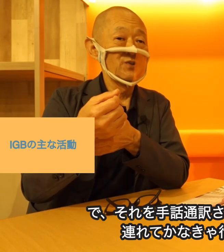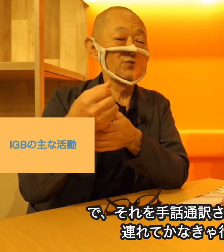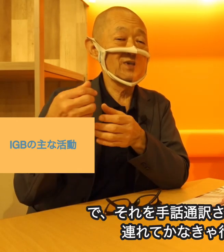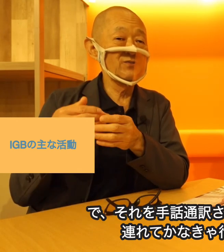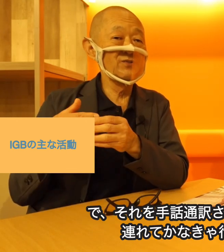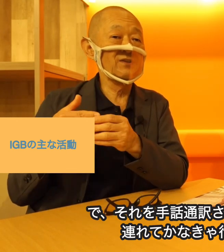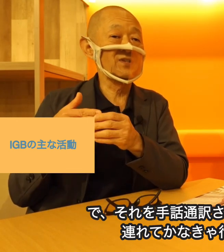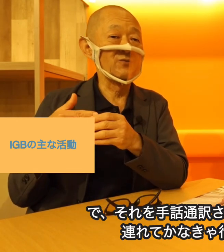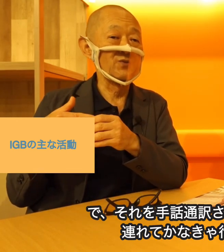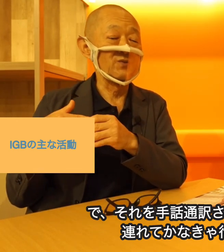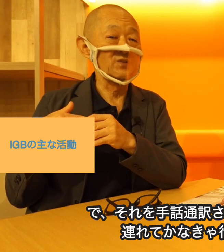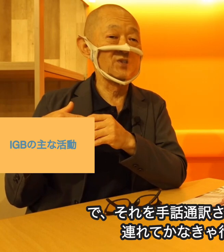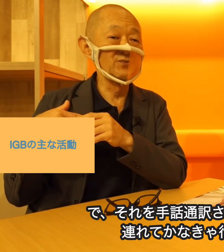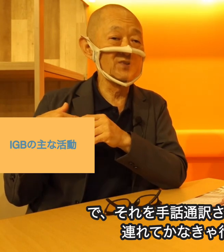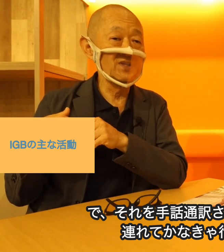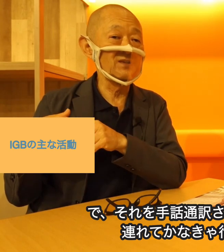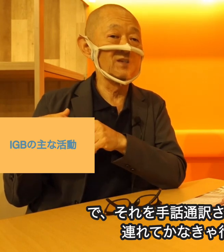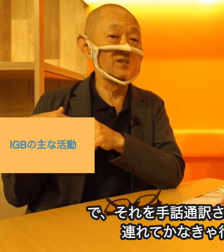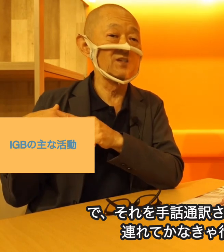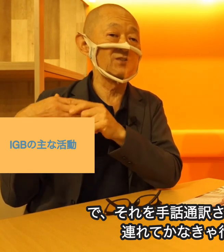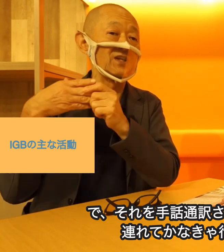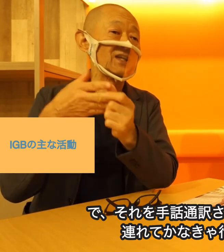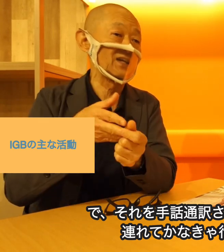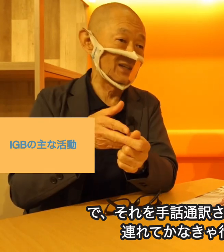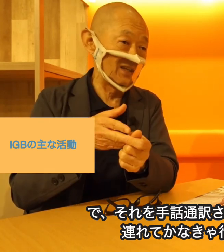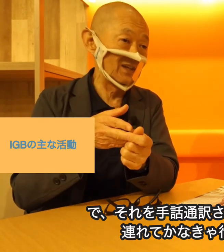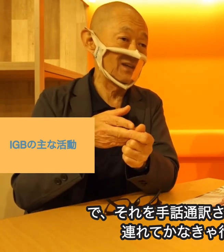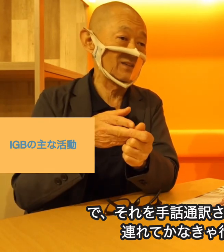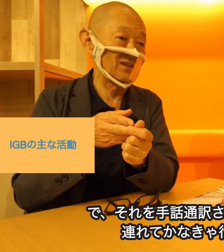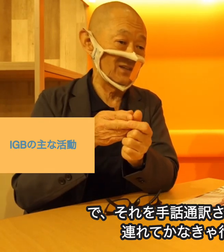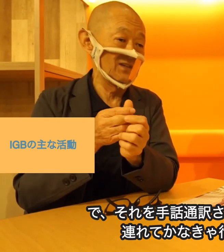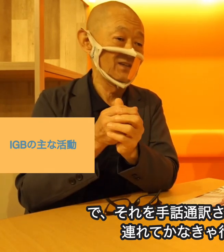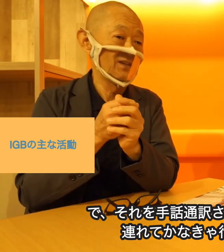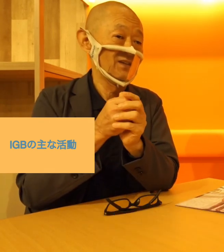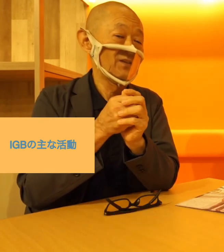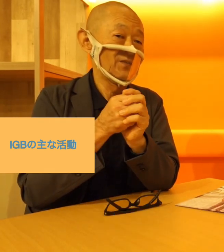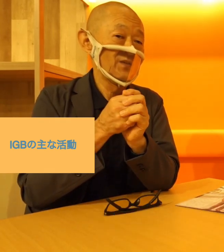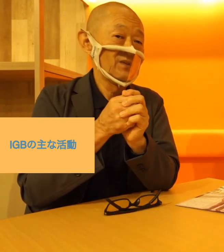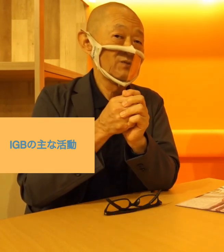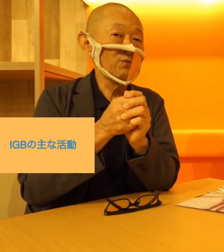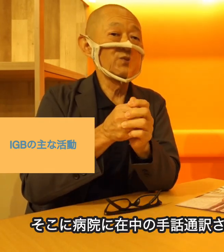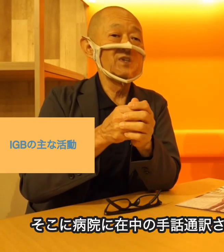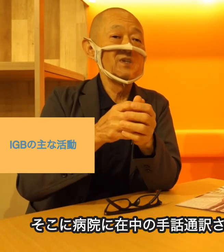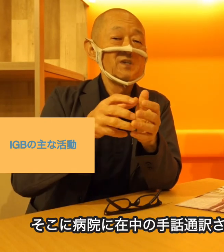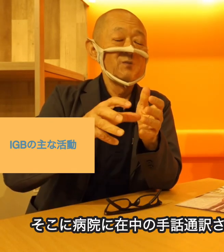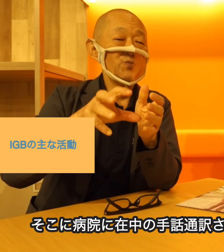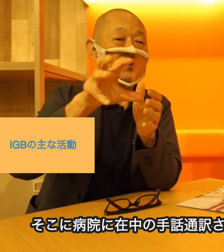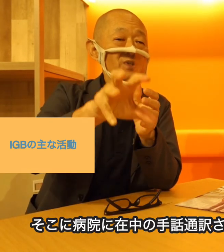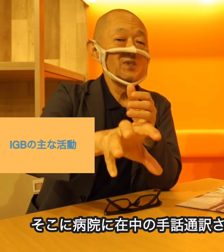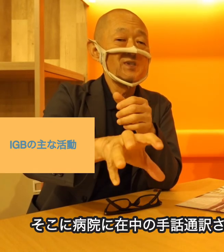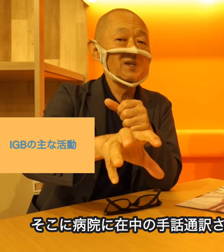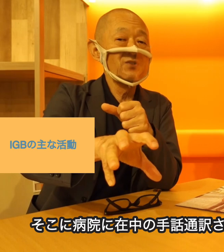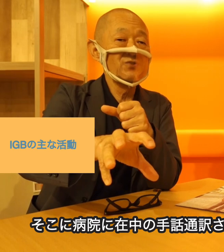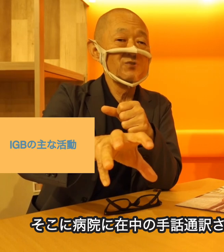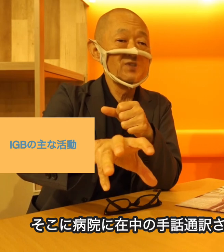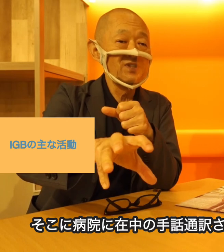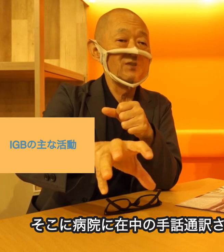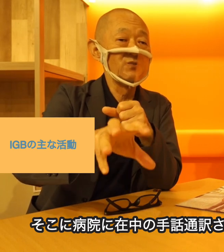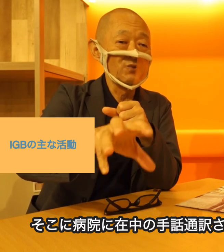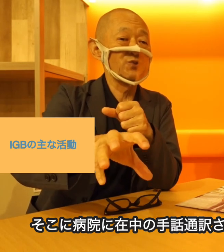手話通訳さんを自分でいちいち連れていかなきゃいけなかったり、そこに病院に在中の手